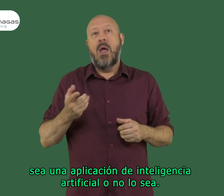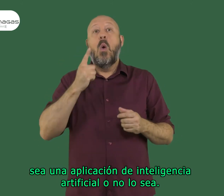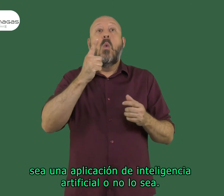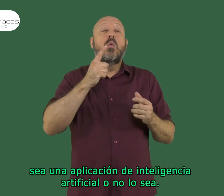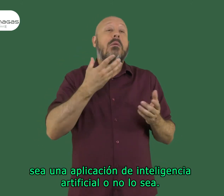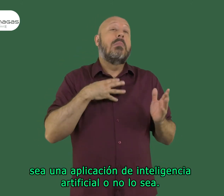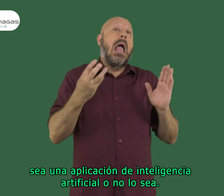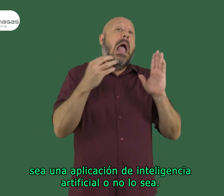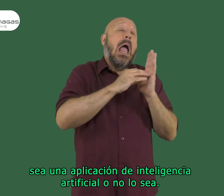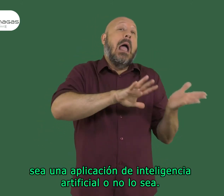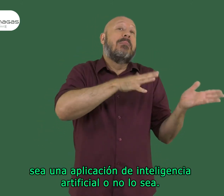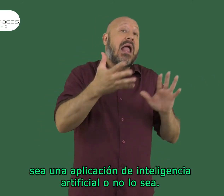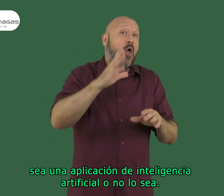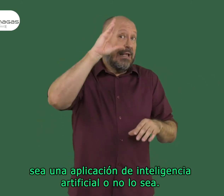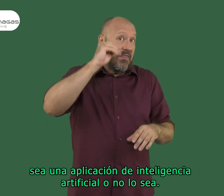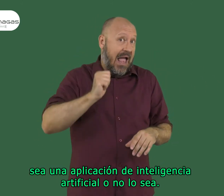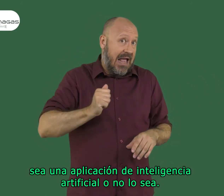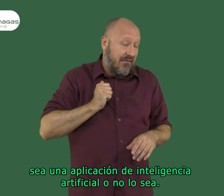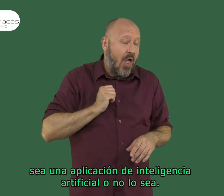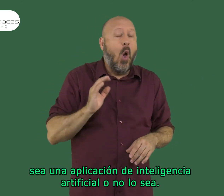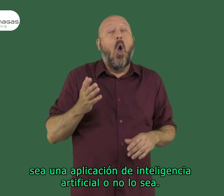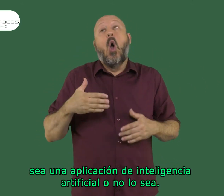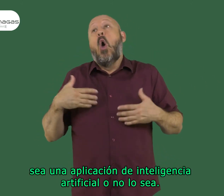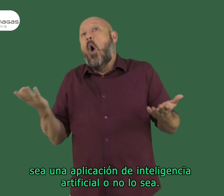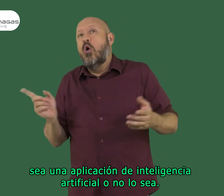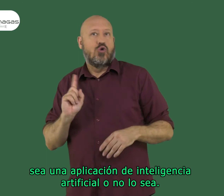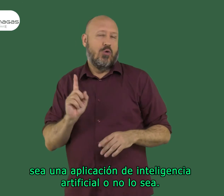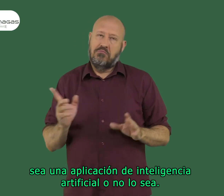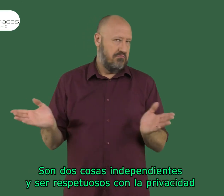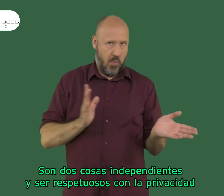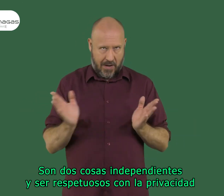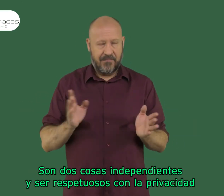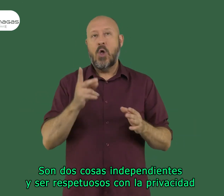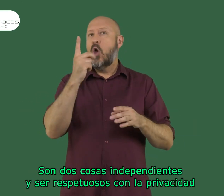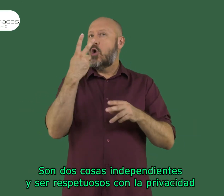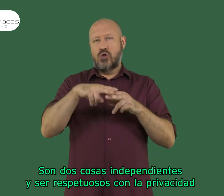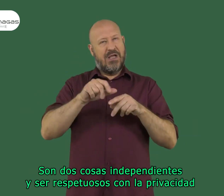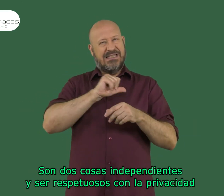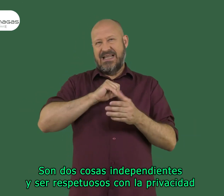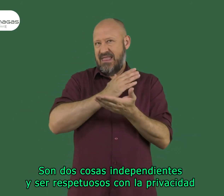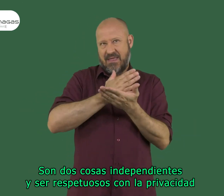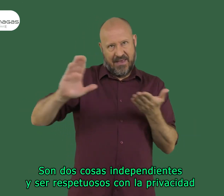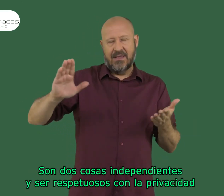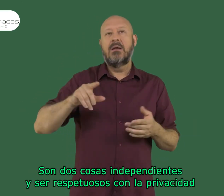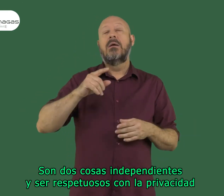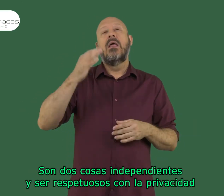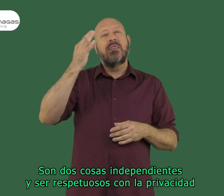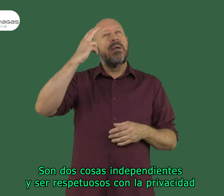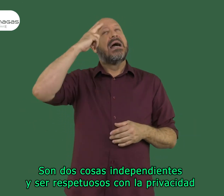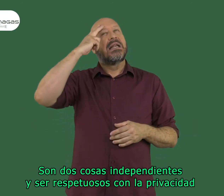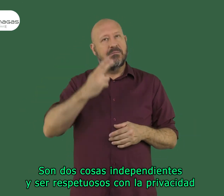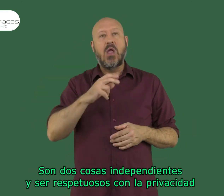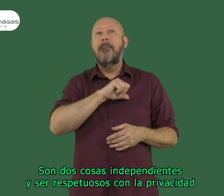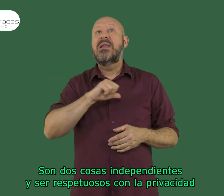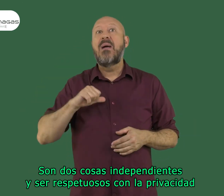una aplicación de inteligencia artificial o no lo sea. Son dos cosas independientes y ser respetuosos